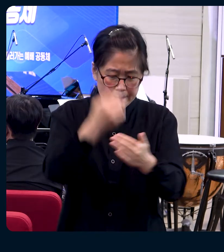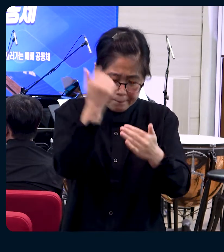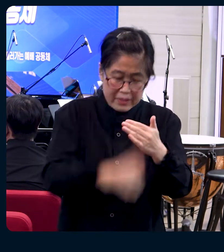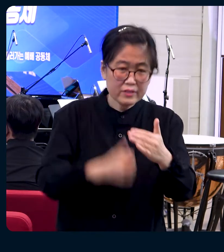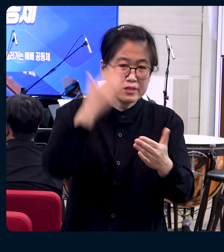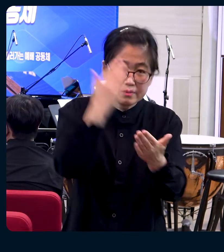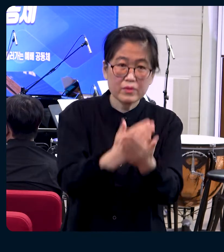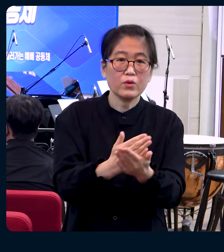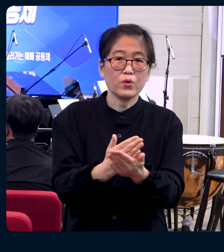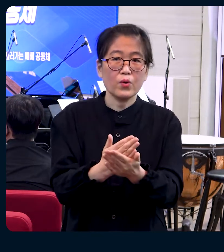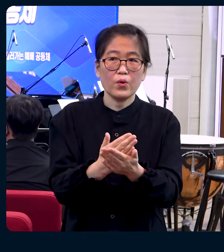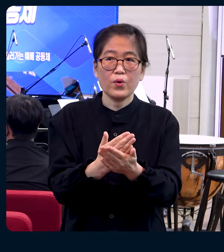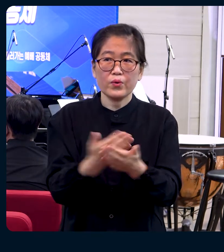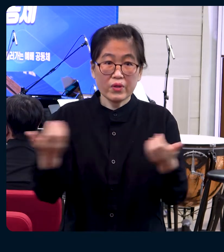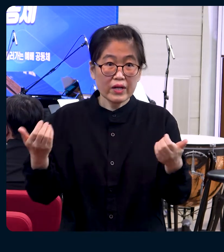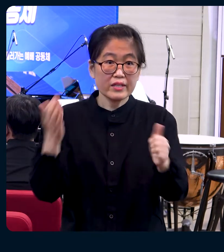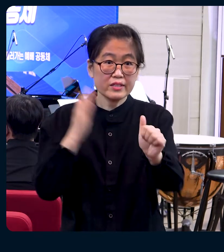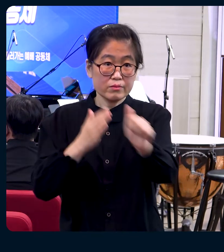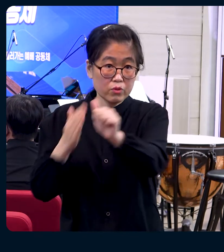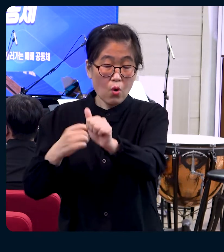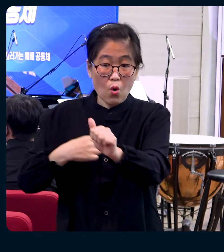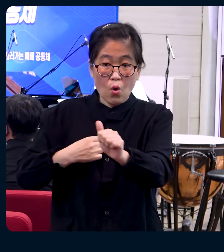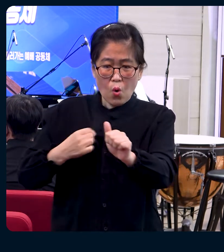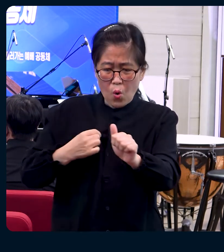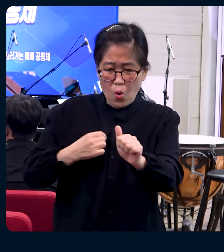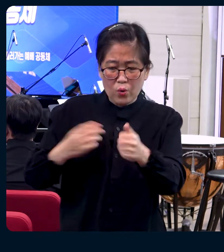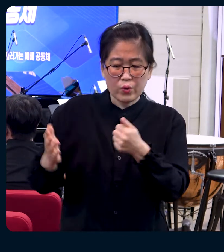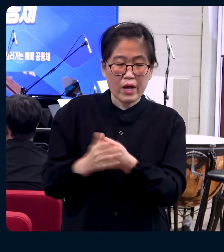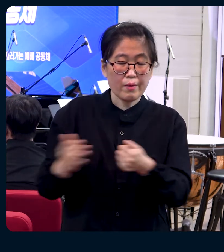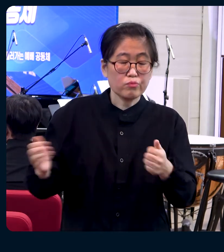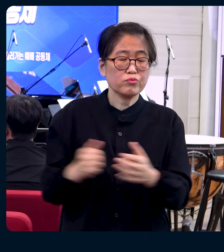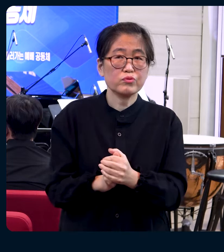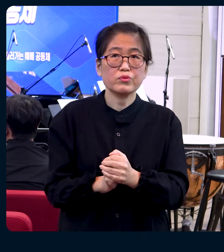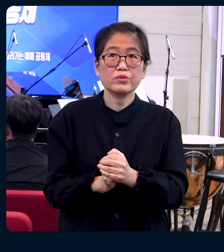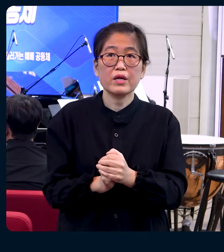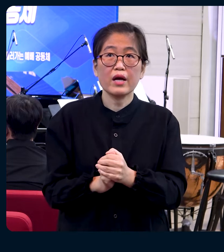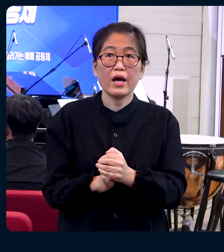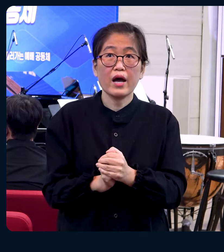짓지 마시고 떠나셔야 합니다. 그 옷이 화근이 되는 겁니다.